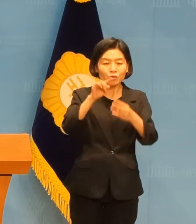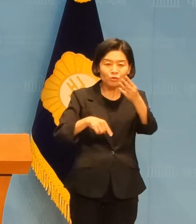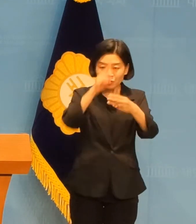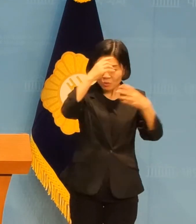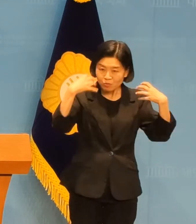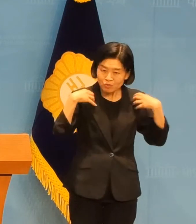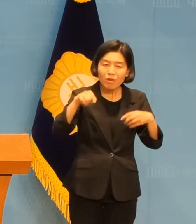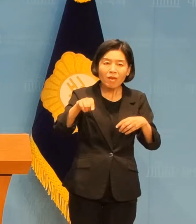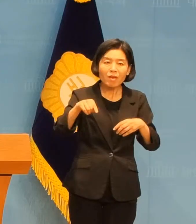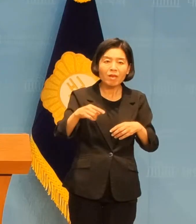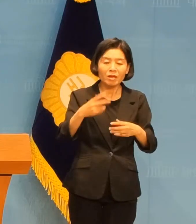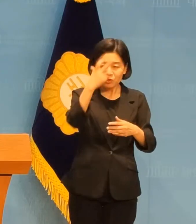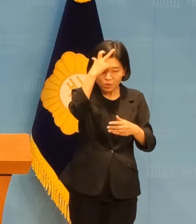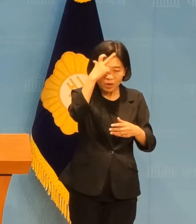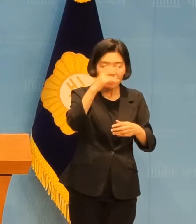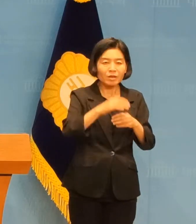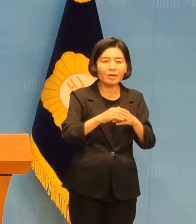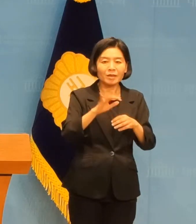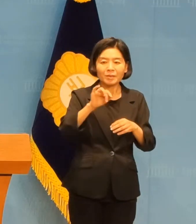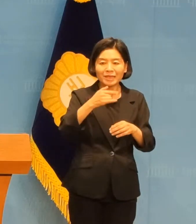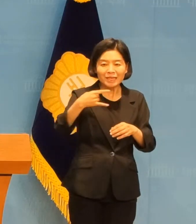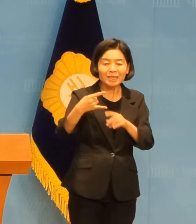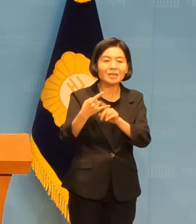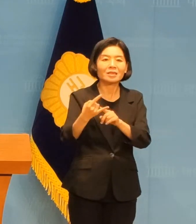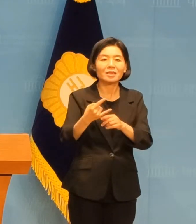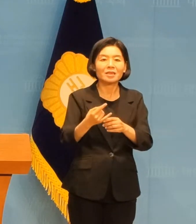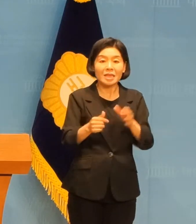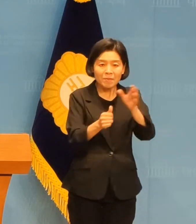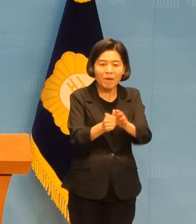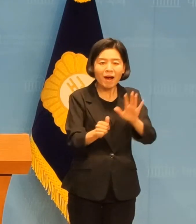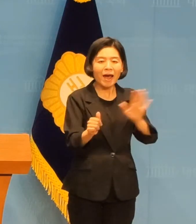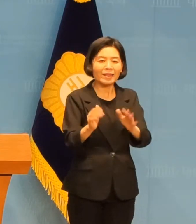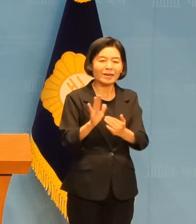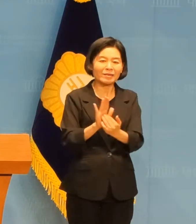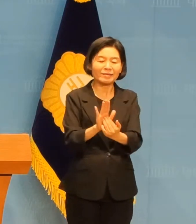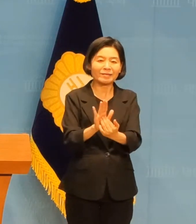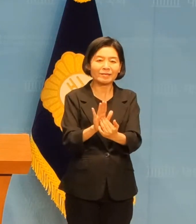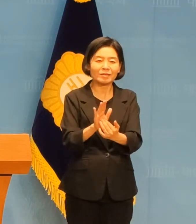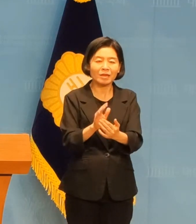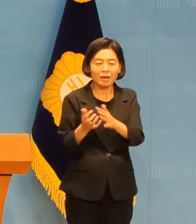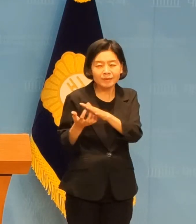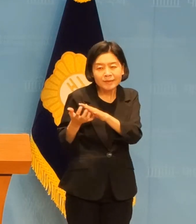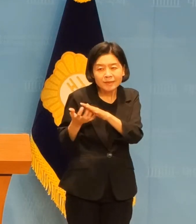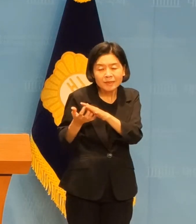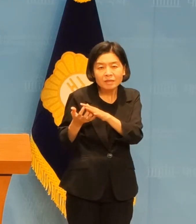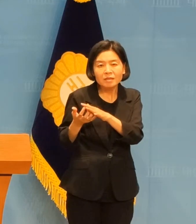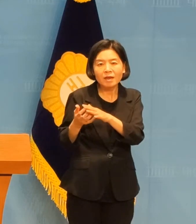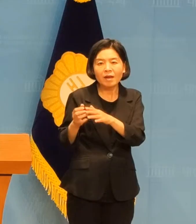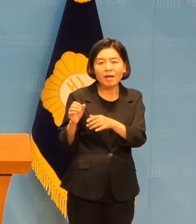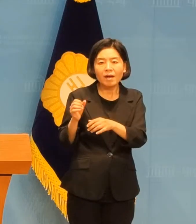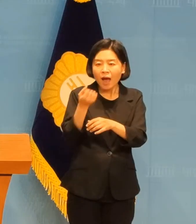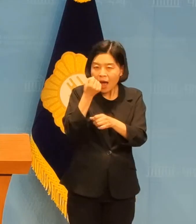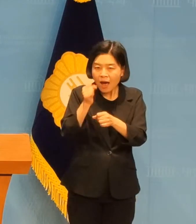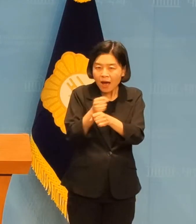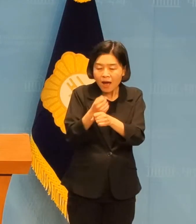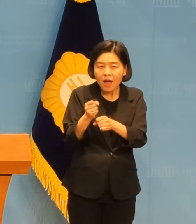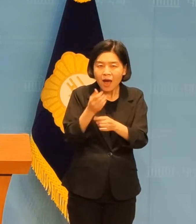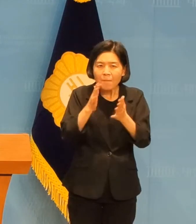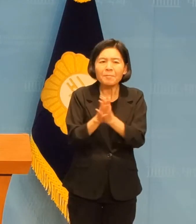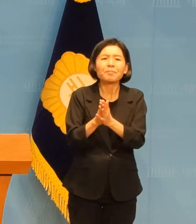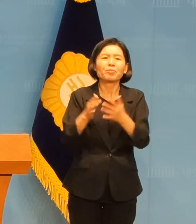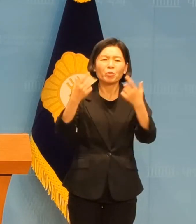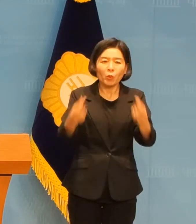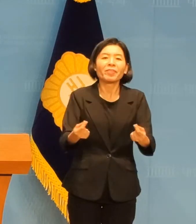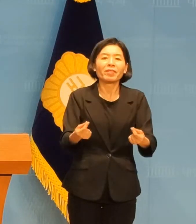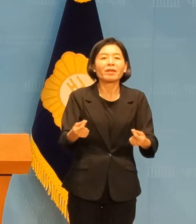최민희 전 내정자를 사실상 임명하지 않으려고 했던 데에 부역한 것은 아닌가 하는 그런 의혹을